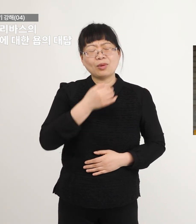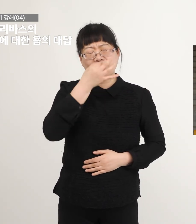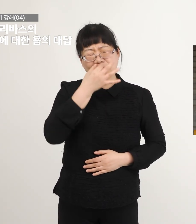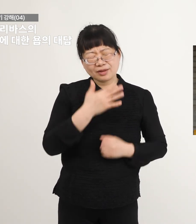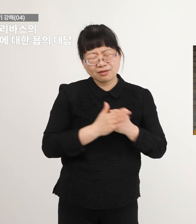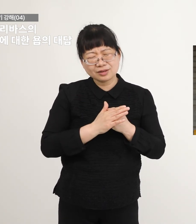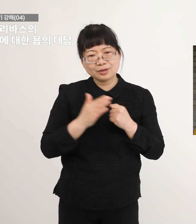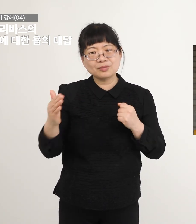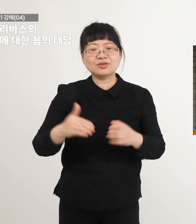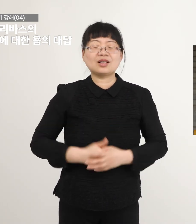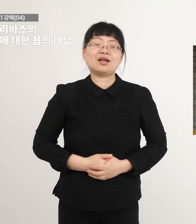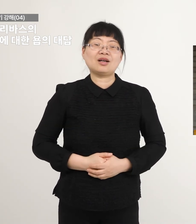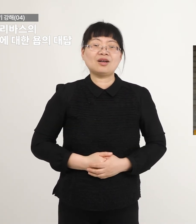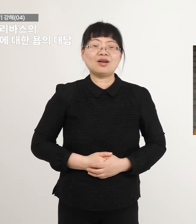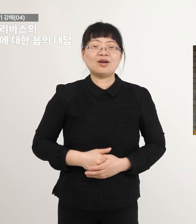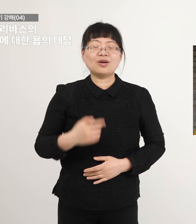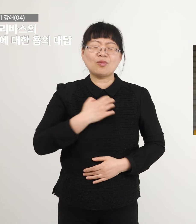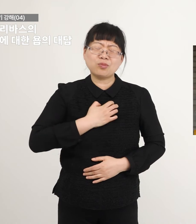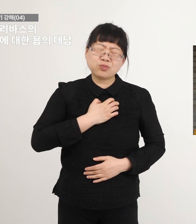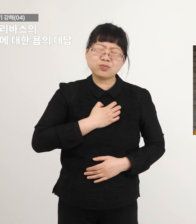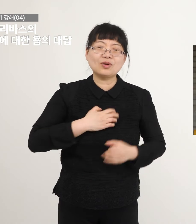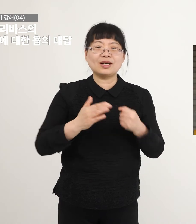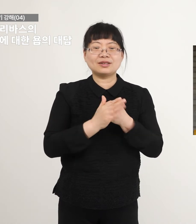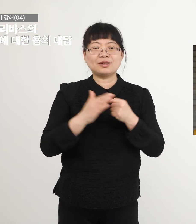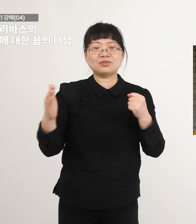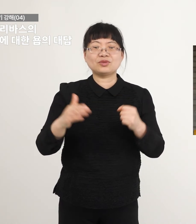힘들었어. 너무 속상해서.